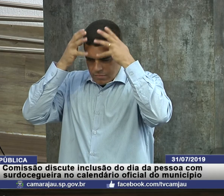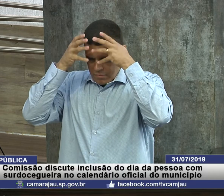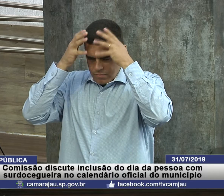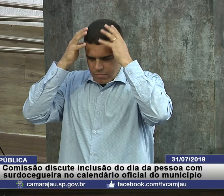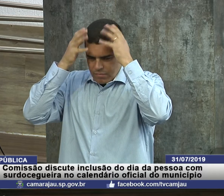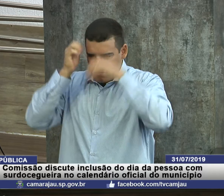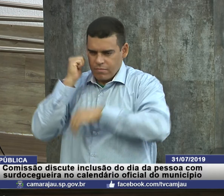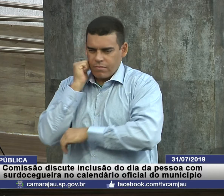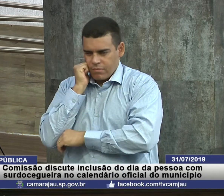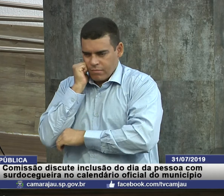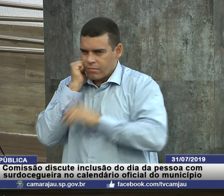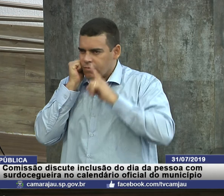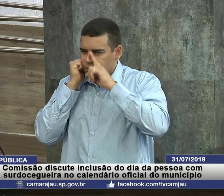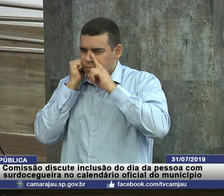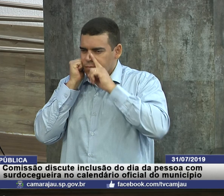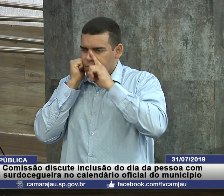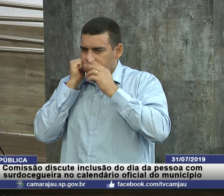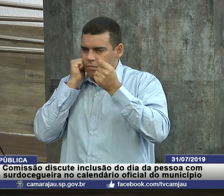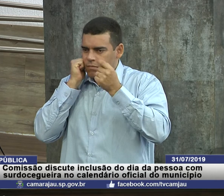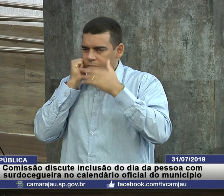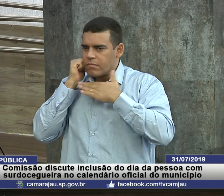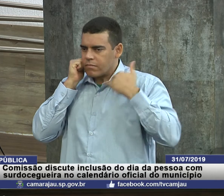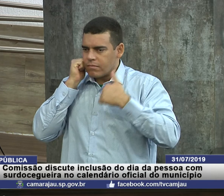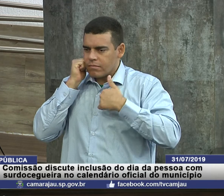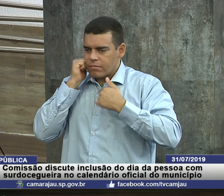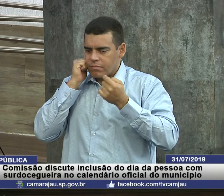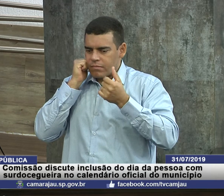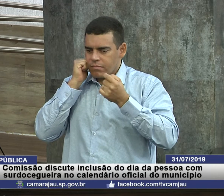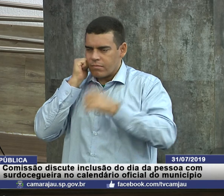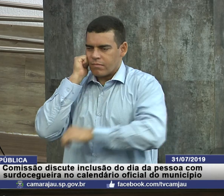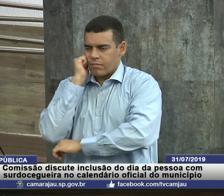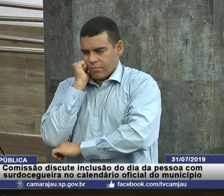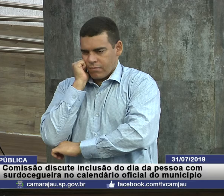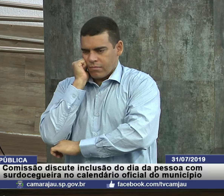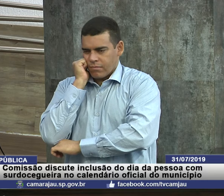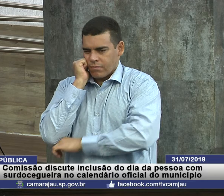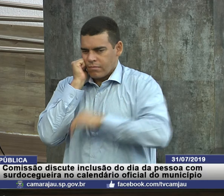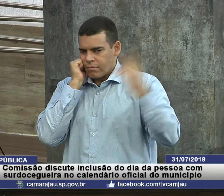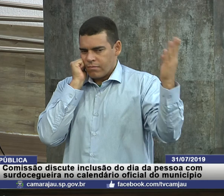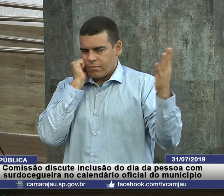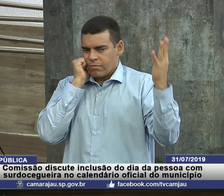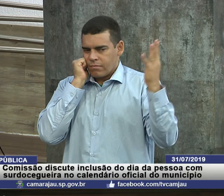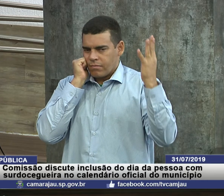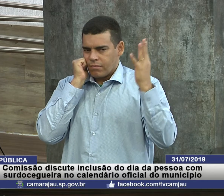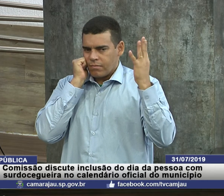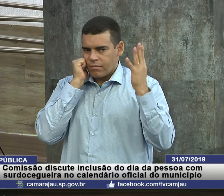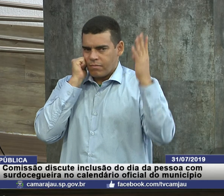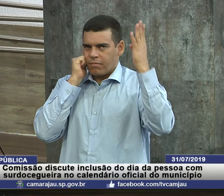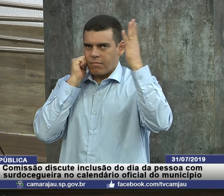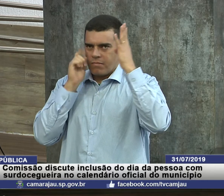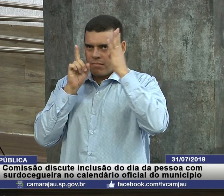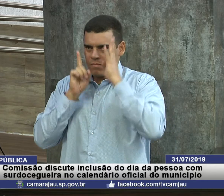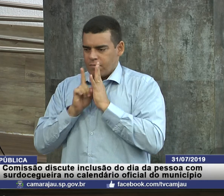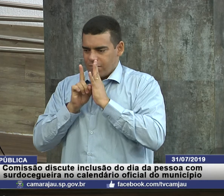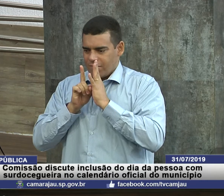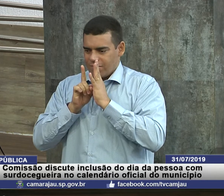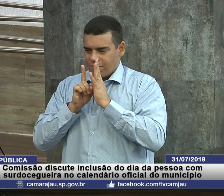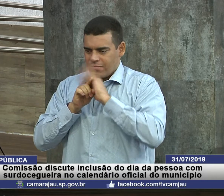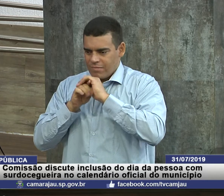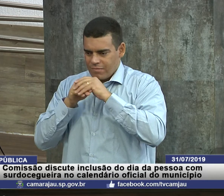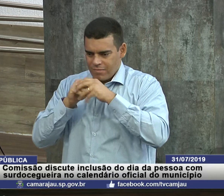fazia limpeza de veículos e estava pensando um dia, né? Quando será que vai chegar a minha hora? Quando que eu vou morrer? Eu acho que eu não